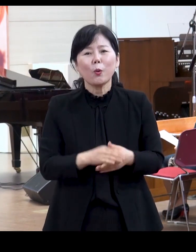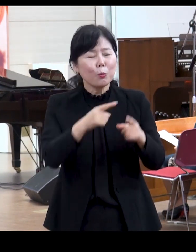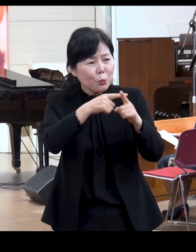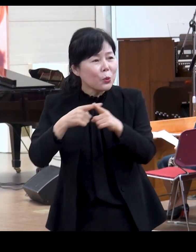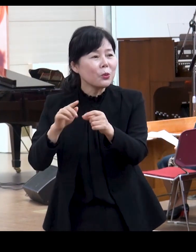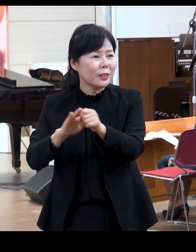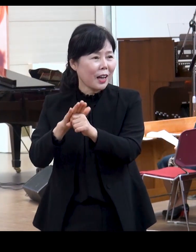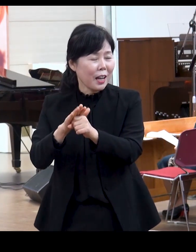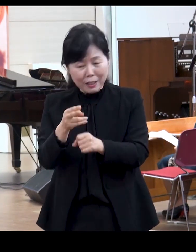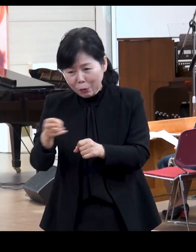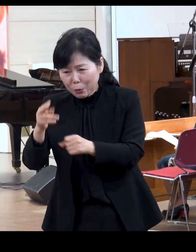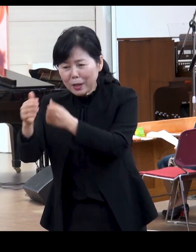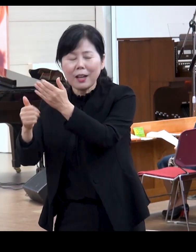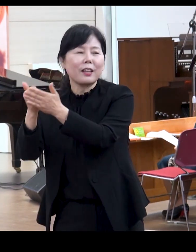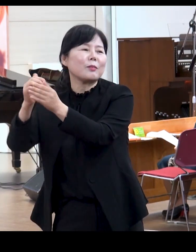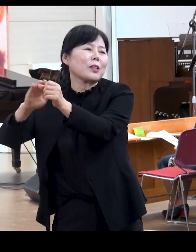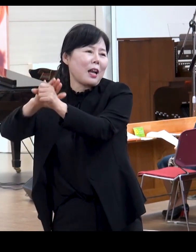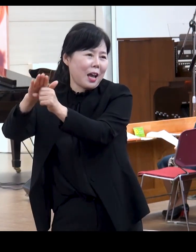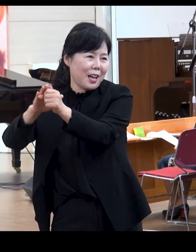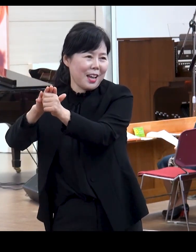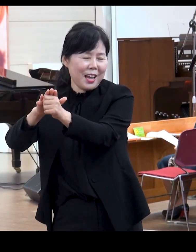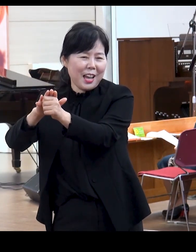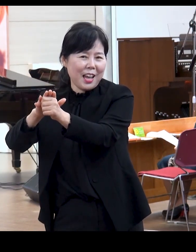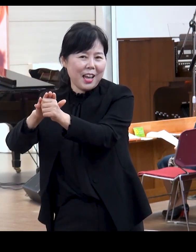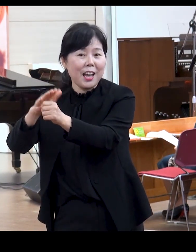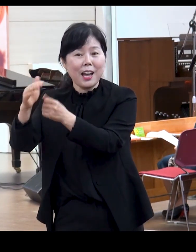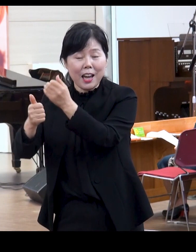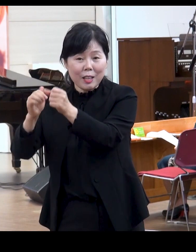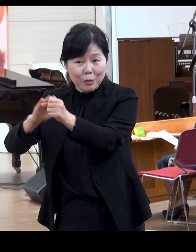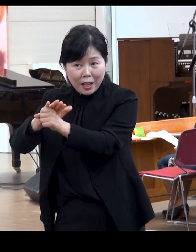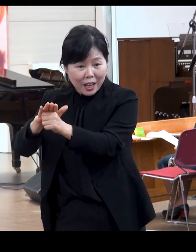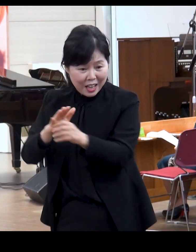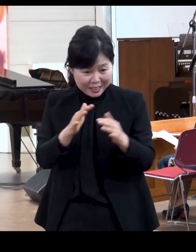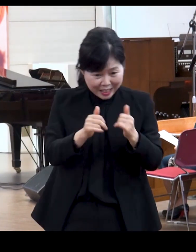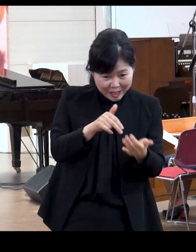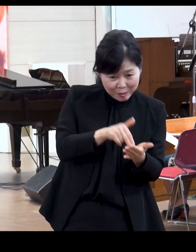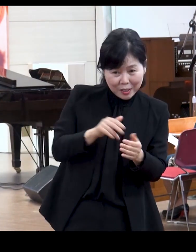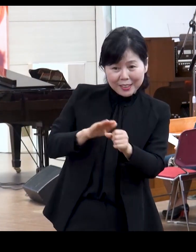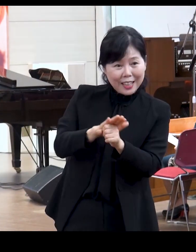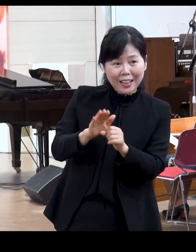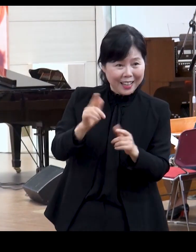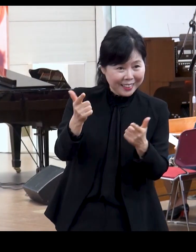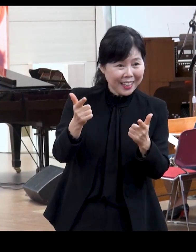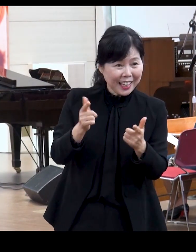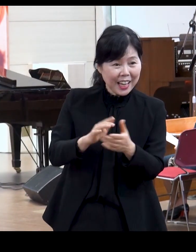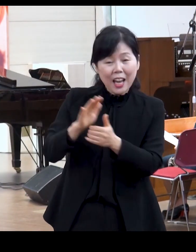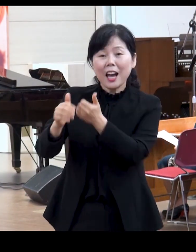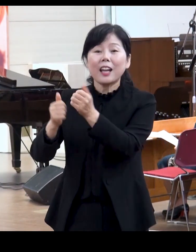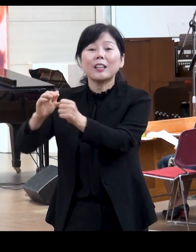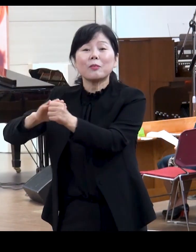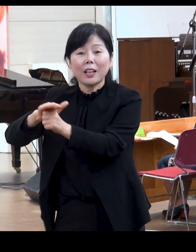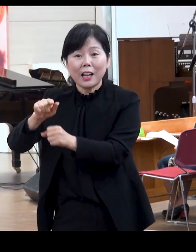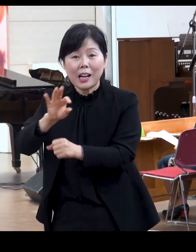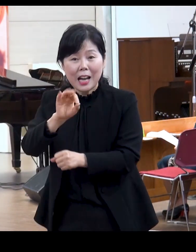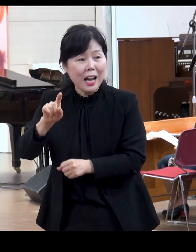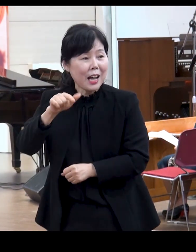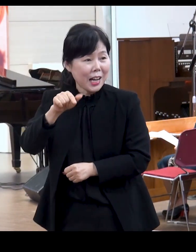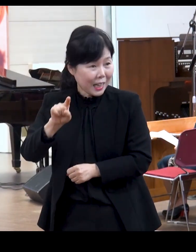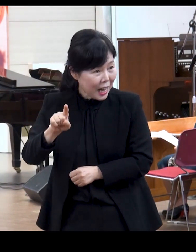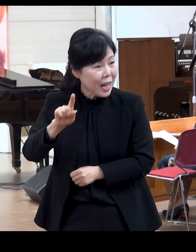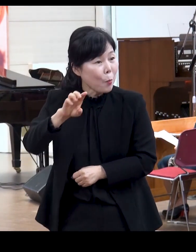하나님의 사랑이에요. 이 하나님의 사랑, 인간의 사랑이 아니죠. 하나님의 사랑, 바로 그 아가페를